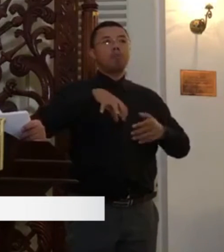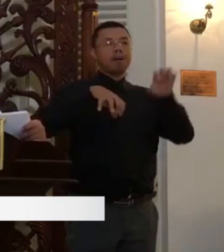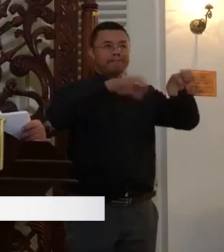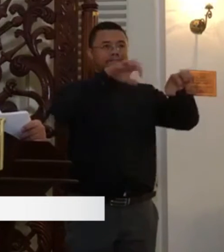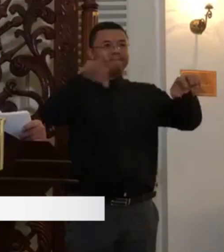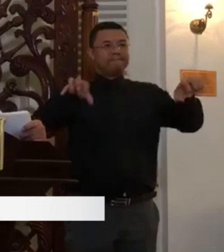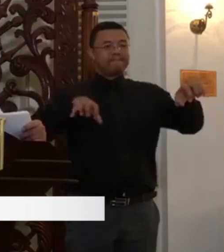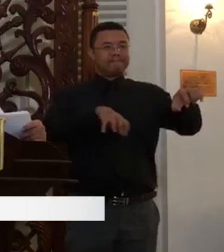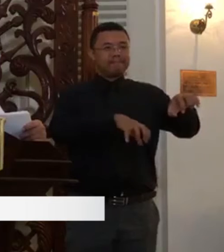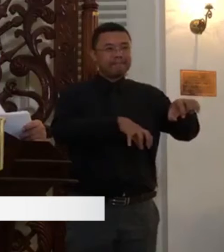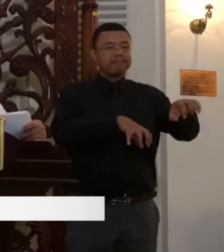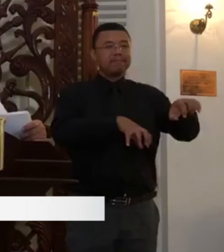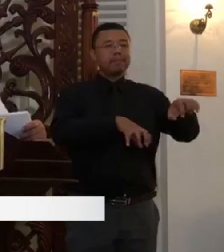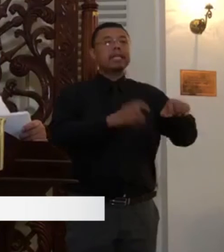sektor